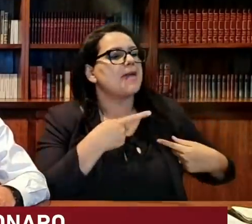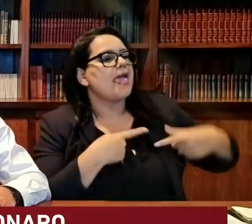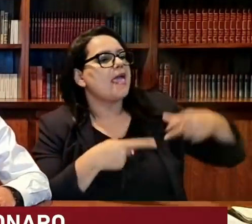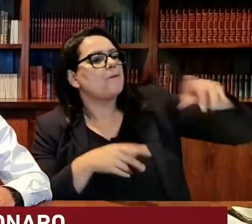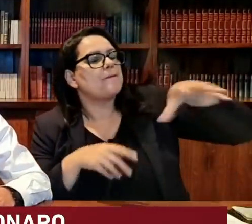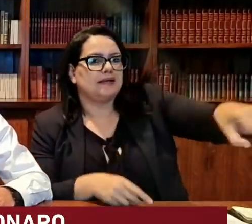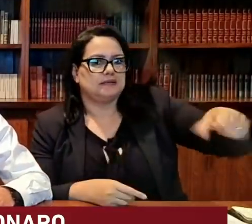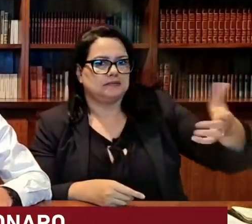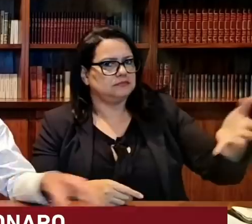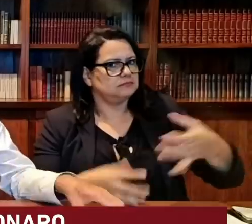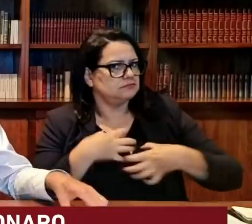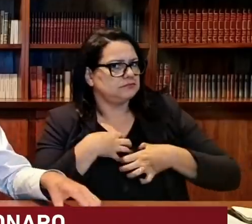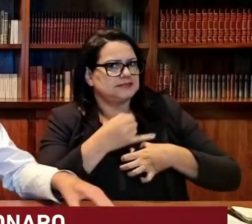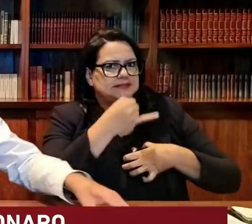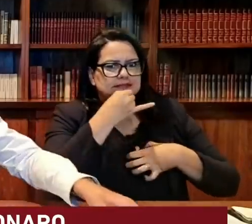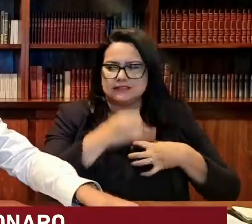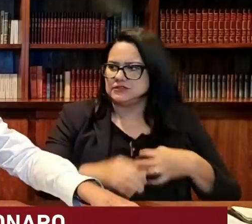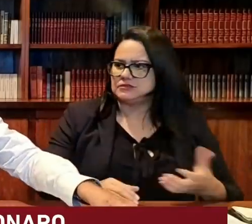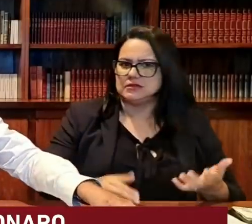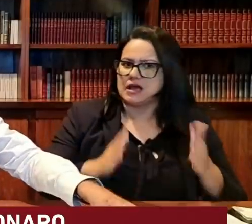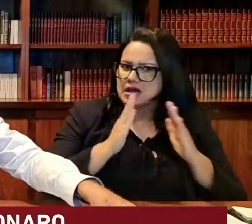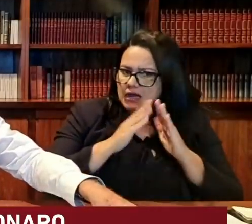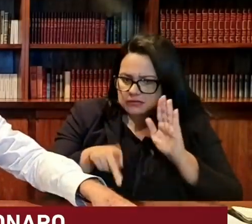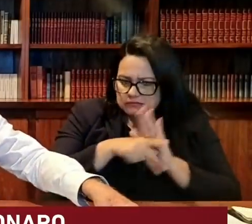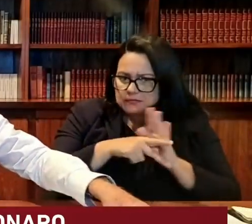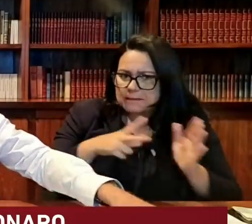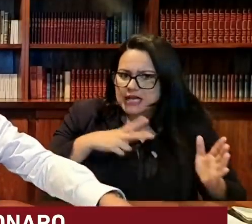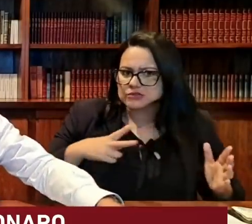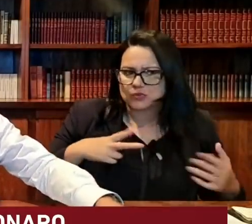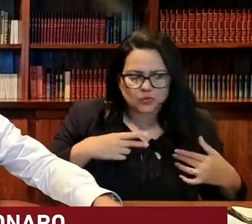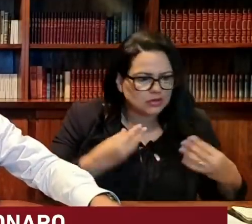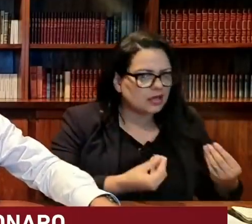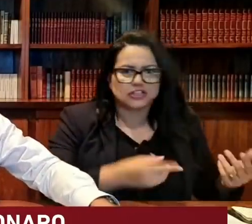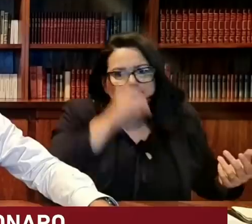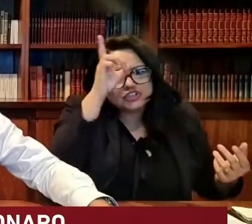né? Propriedade particular é um direito...